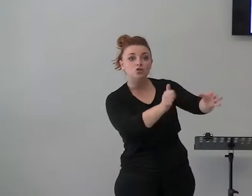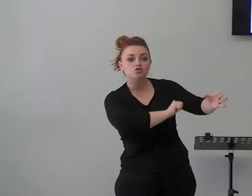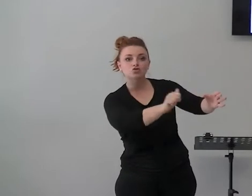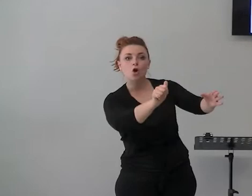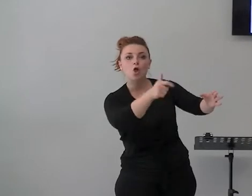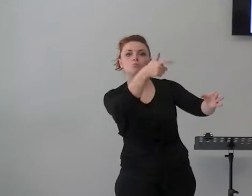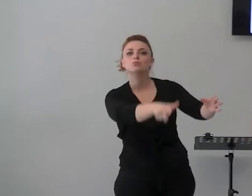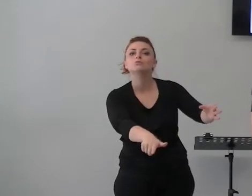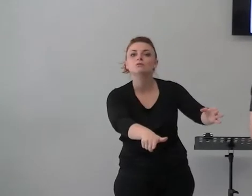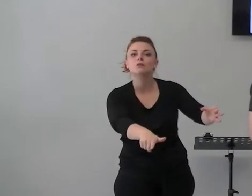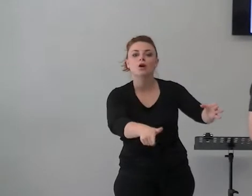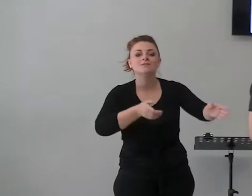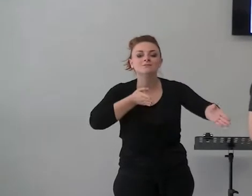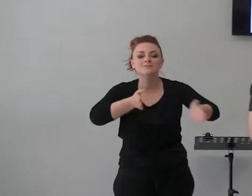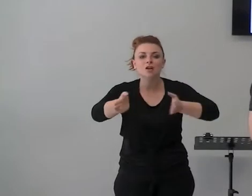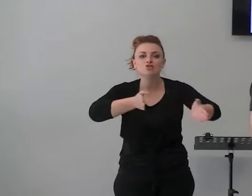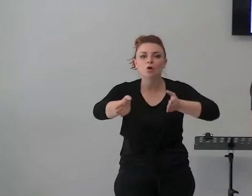Non era la stagione dei figli.